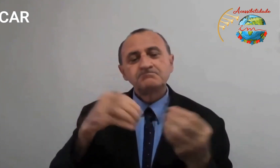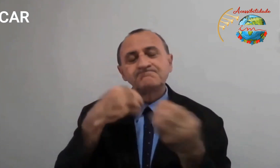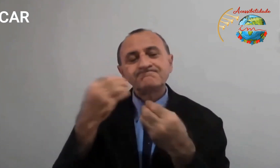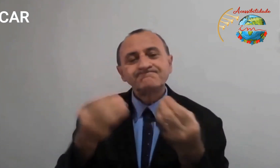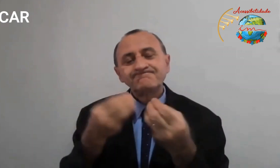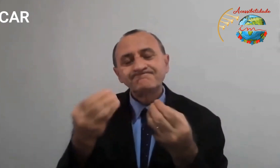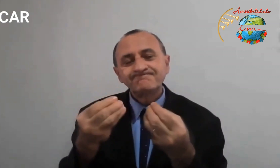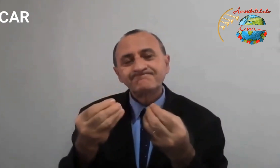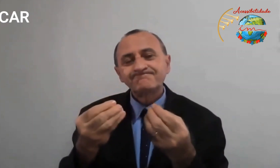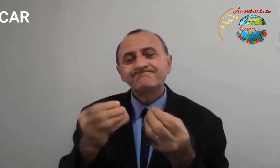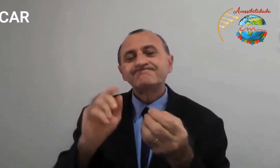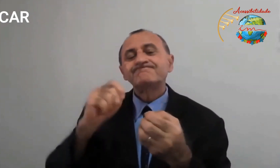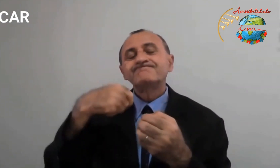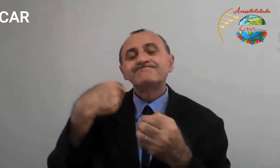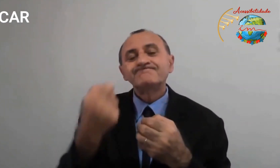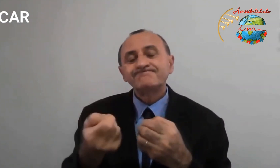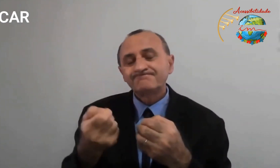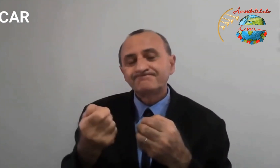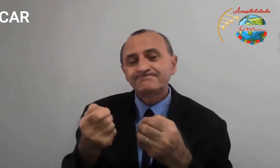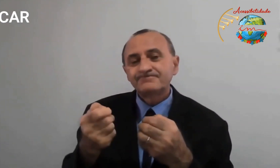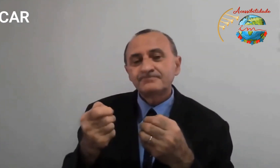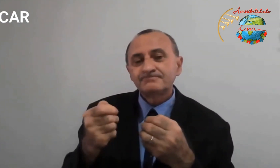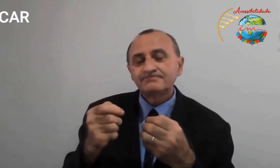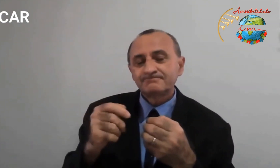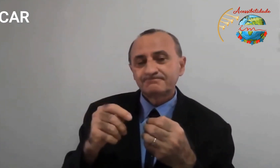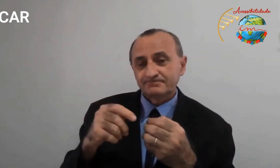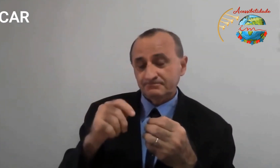Buscar os dons. Um sinal.